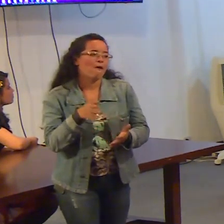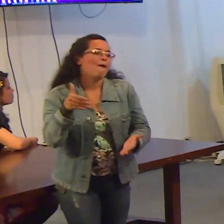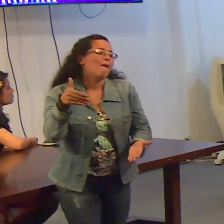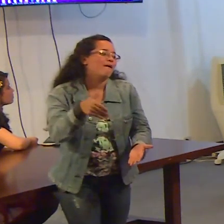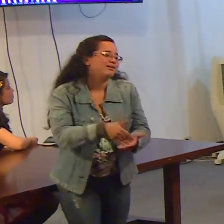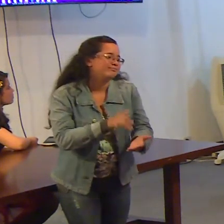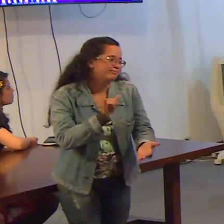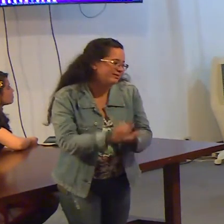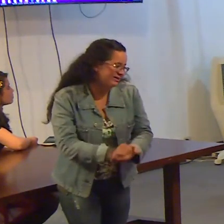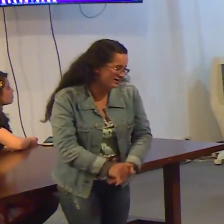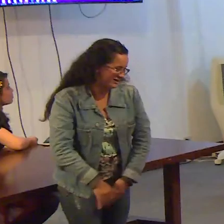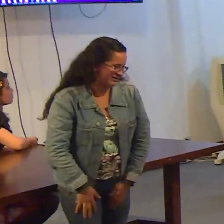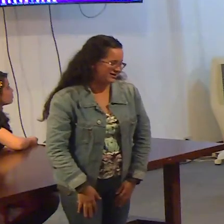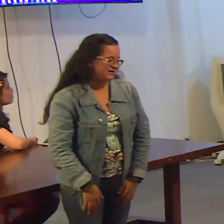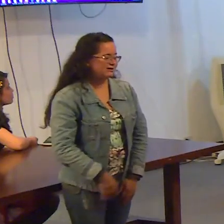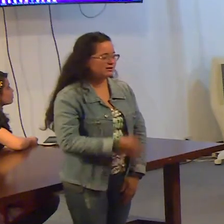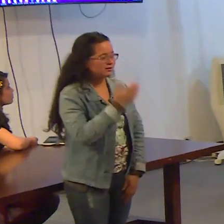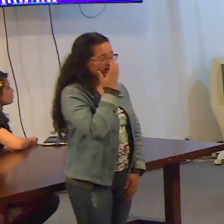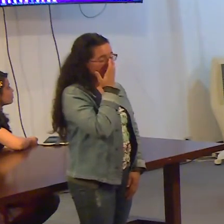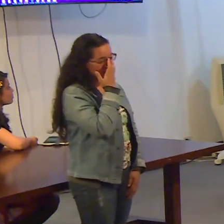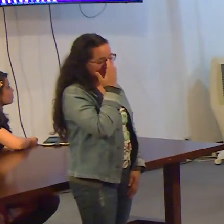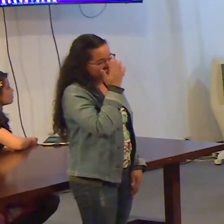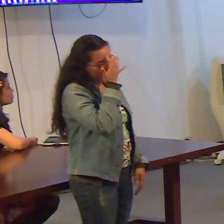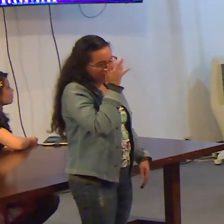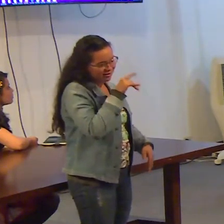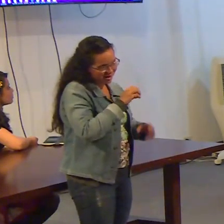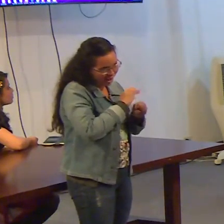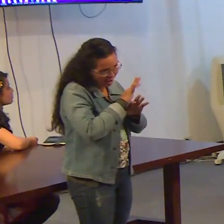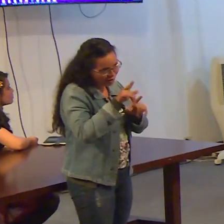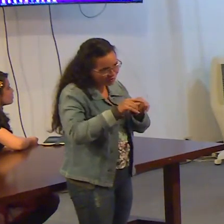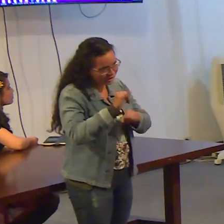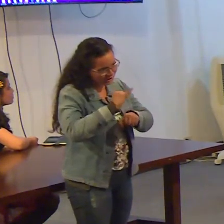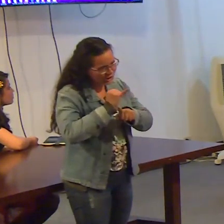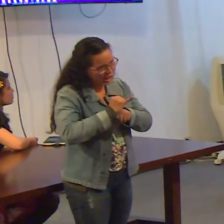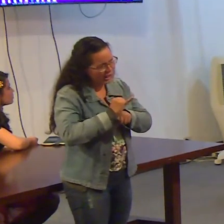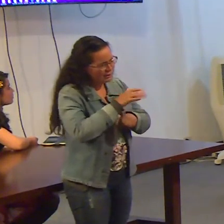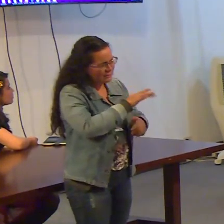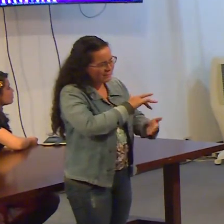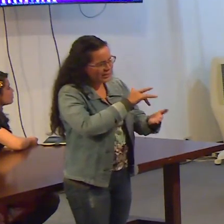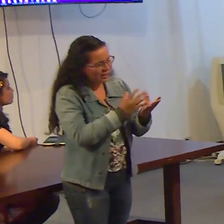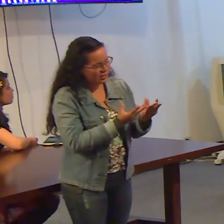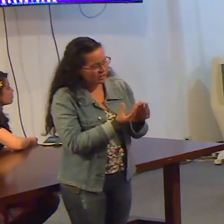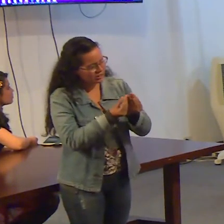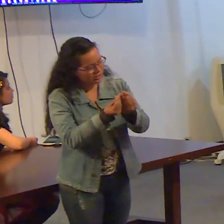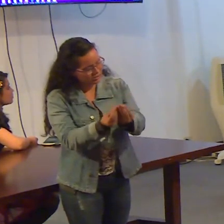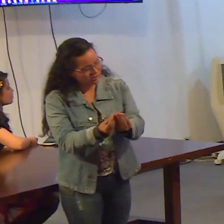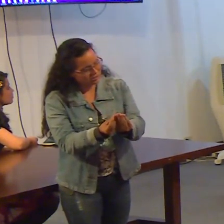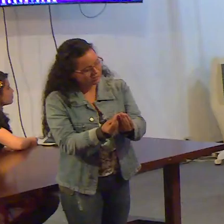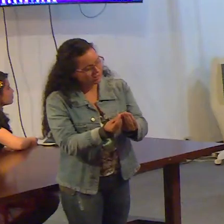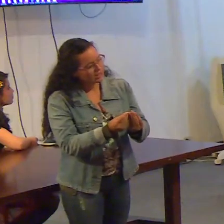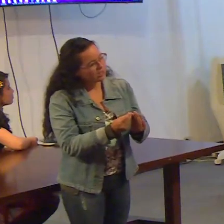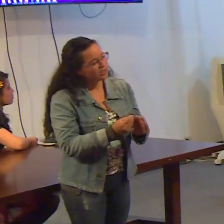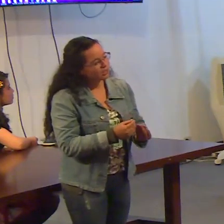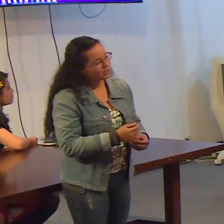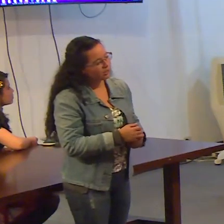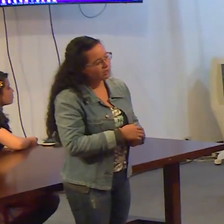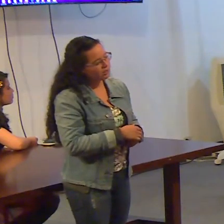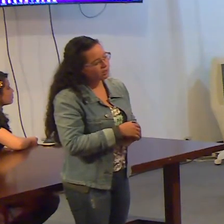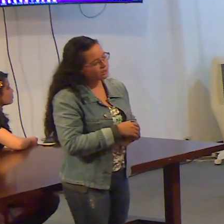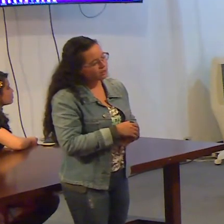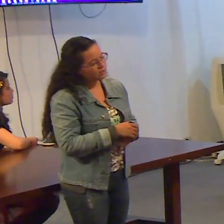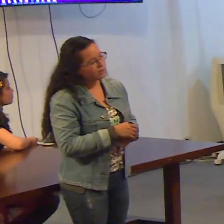un grupo de jóvenes locos y hagan un montón de cosas locas y transforman la realidad y dicen, ah, ya, bueno, ya se fueron, entonces volvamos a